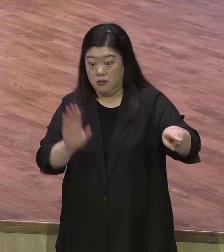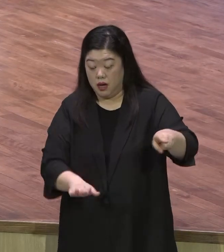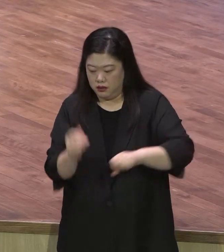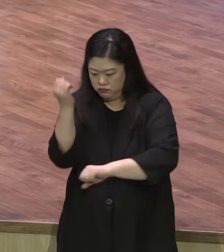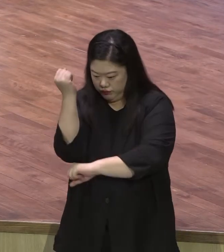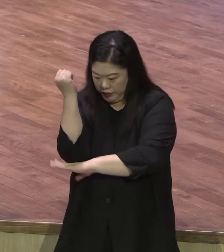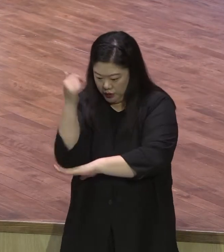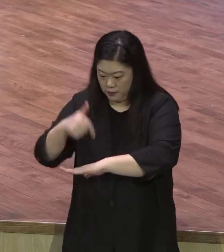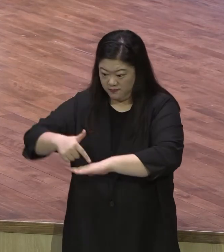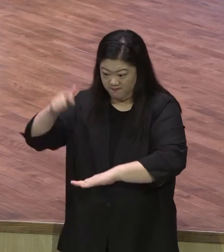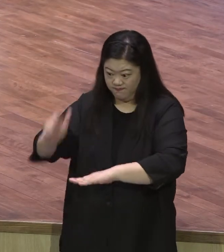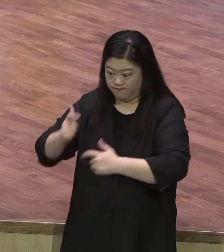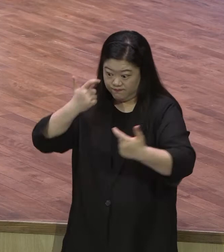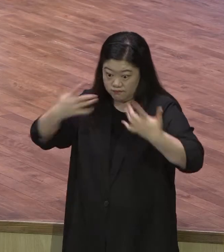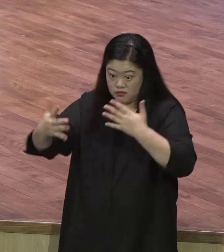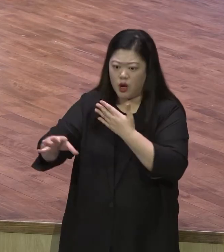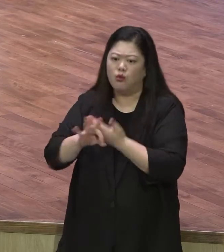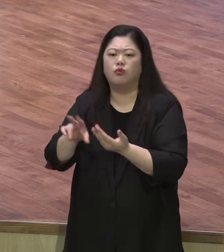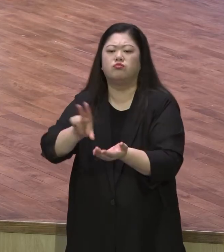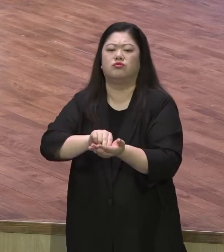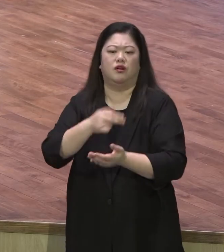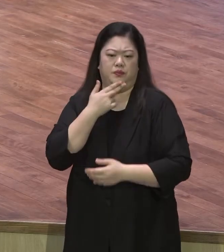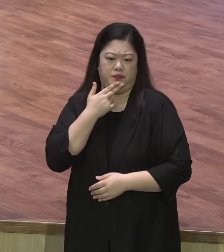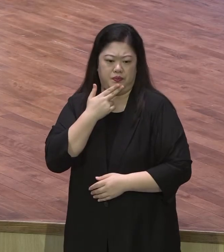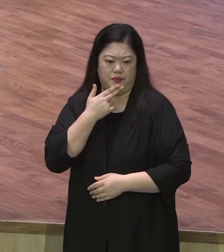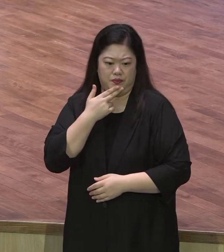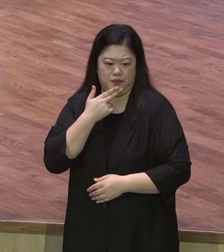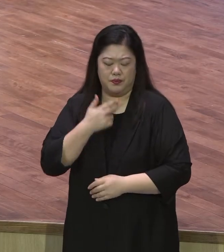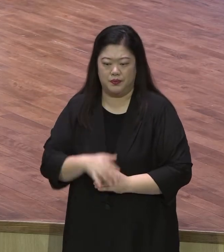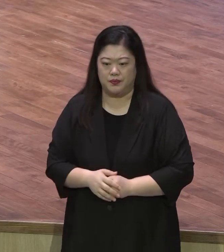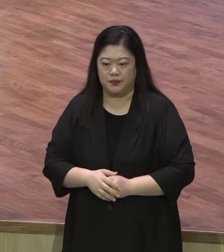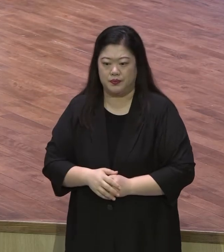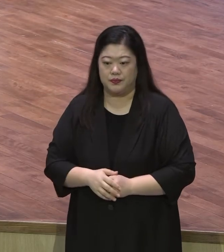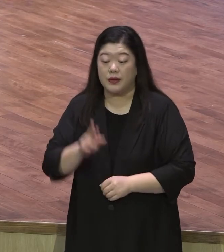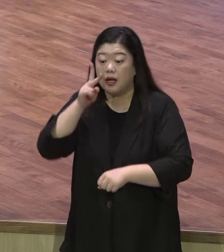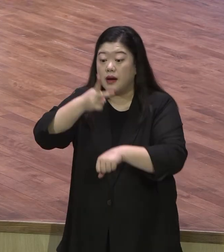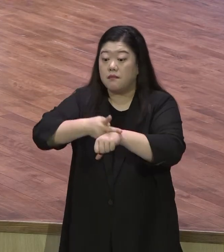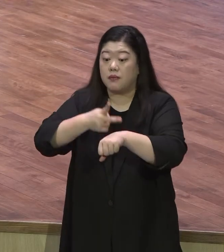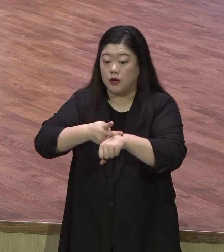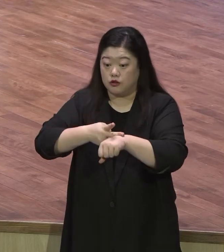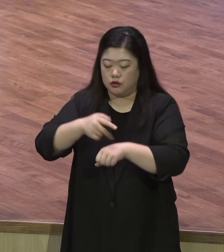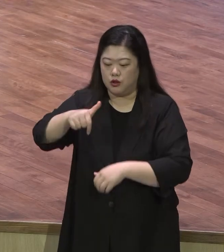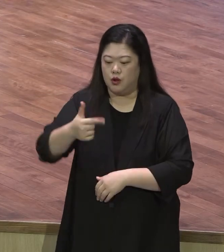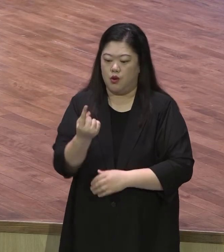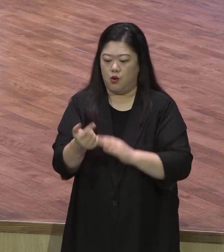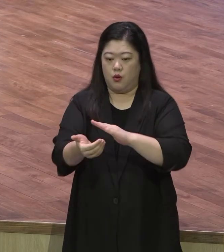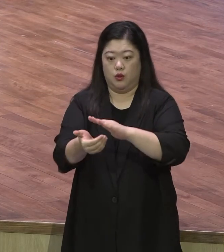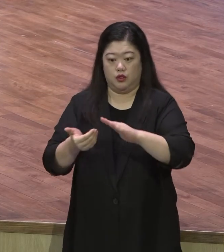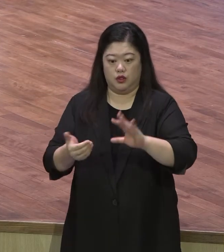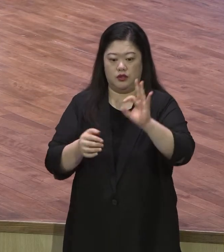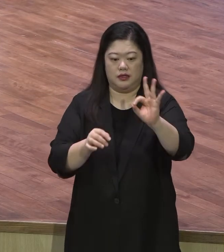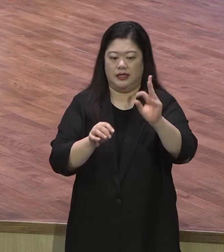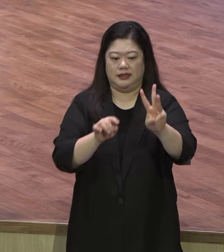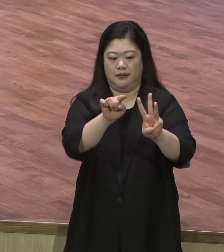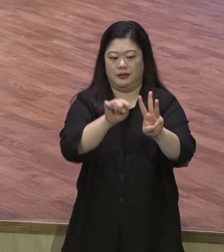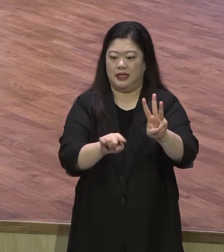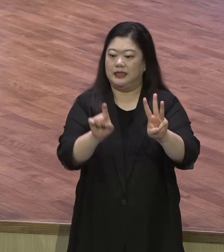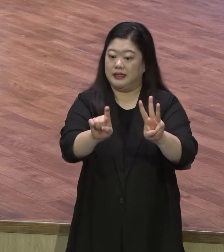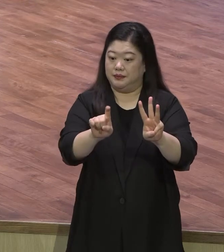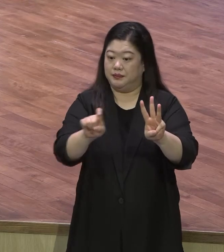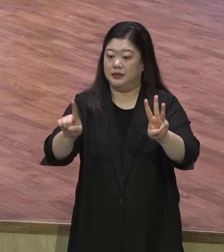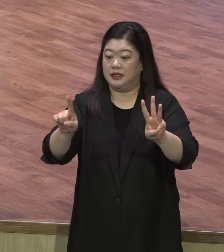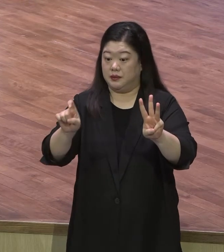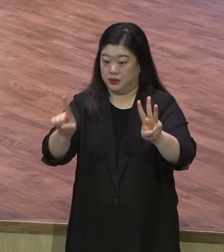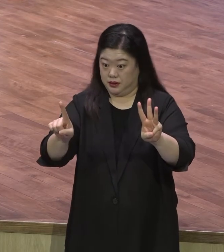어떤 기초를 세우고 인생을 살아가느냐 정말 중요합니다. 사도 바울은 본도전서 3장 10절로 11절에 말씀합니다. 우리